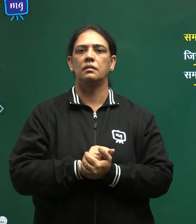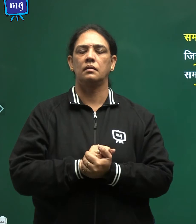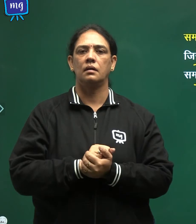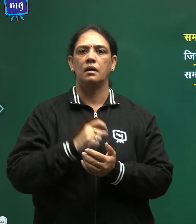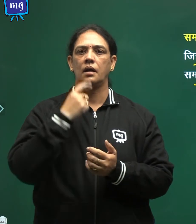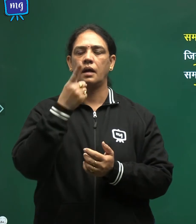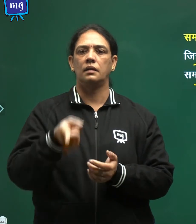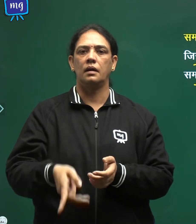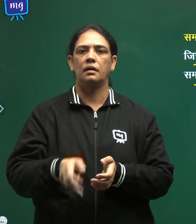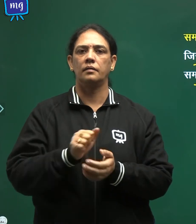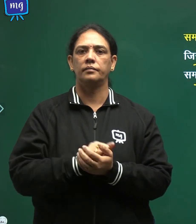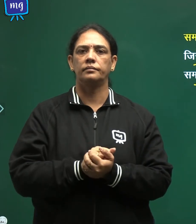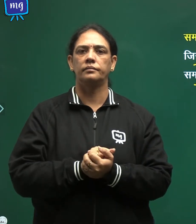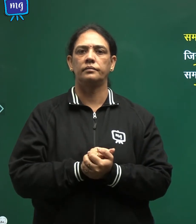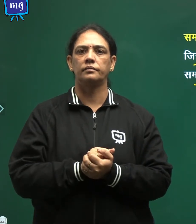कहते हैं।